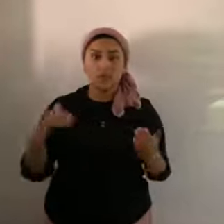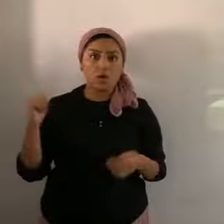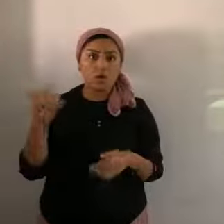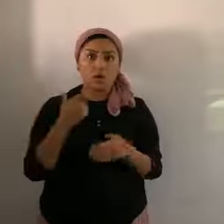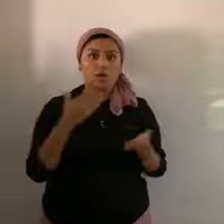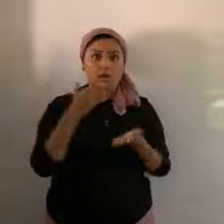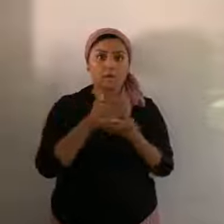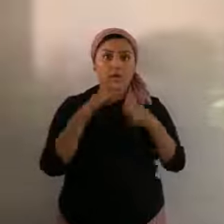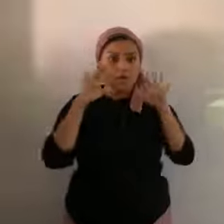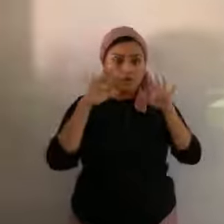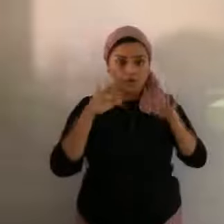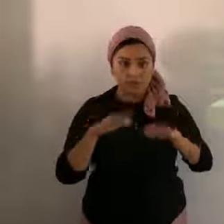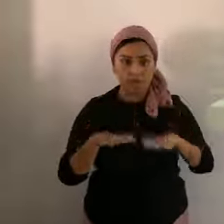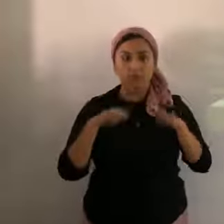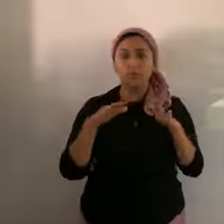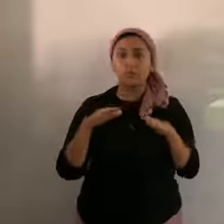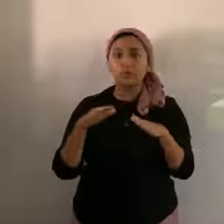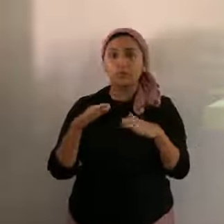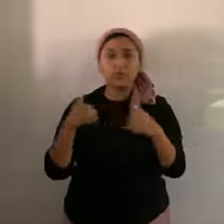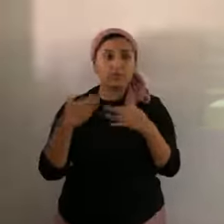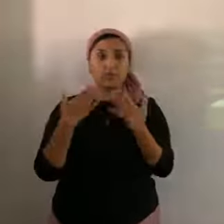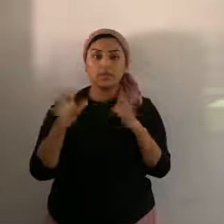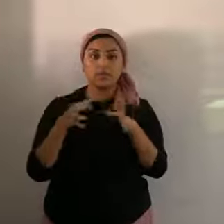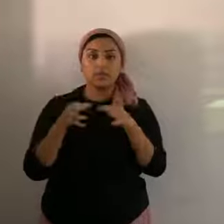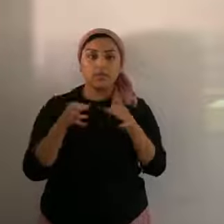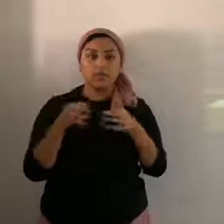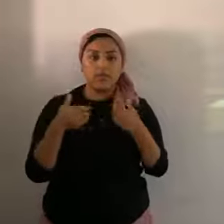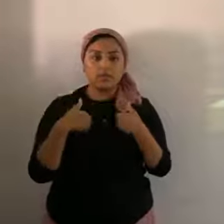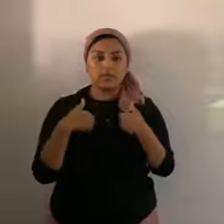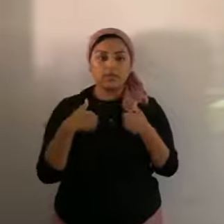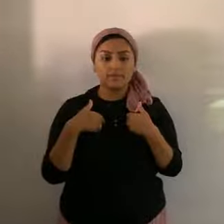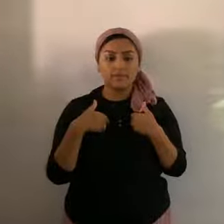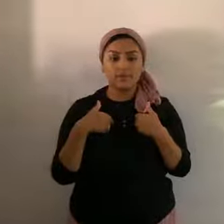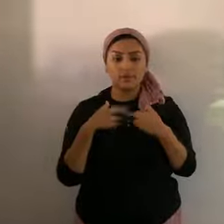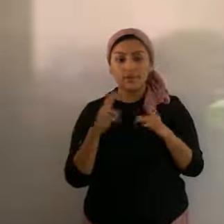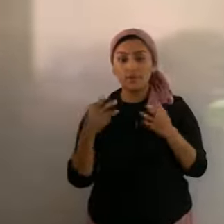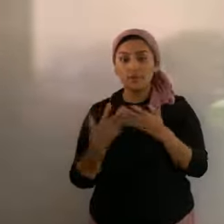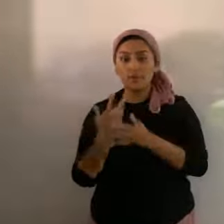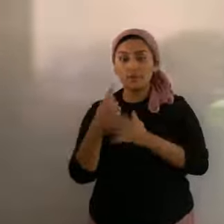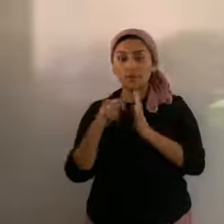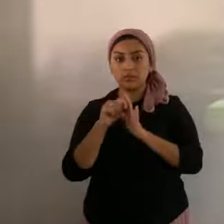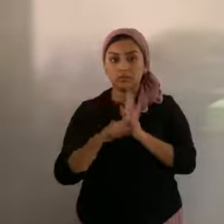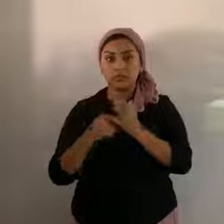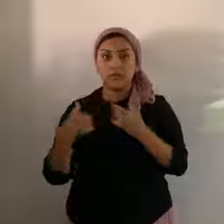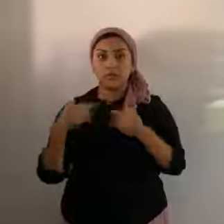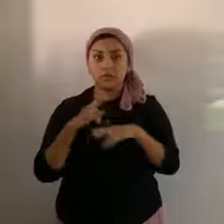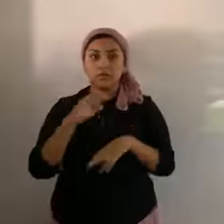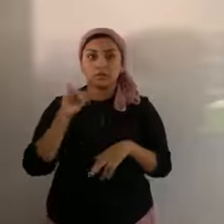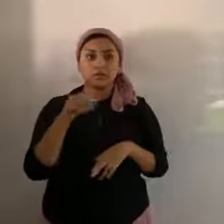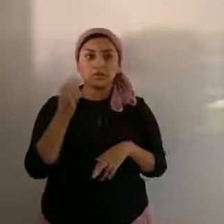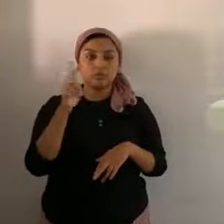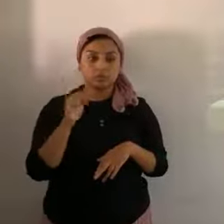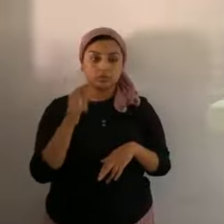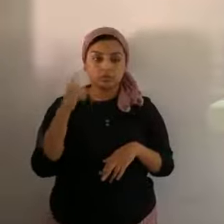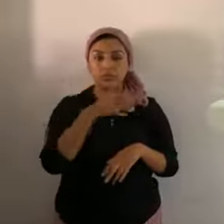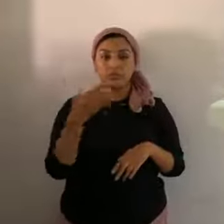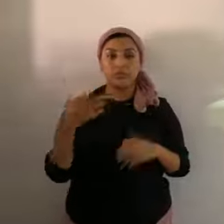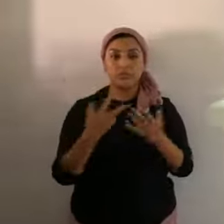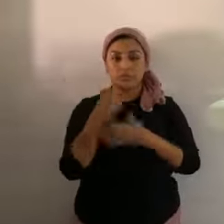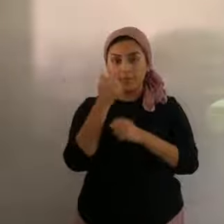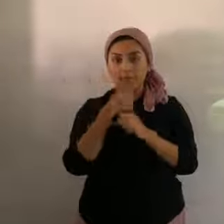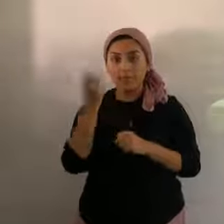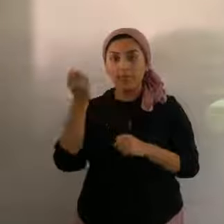a adorar. Mira, ahí ya lo expliqué y está en el Brit Hadashah de Yohanan, para los nuevecitos